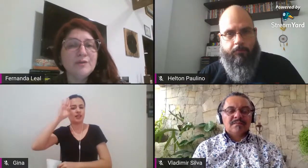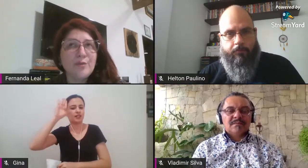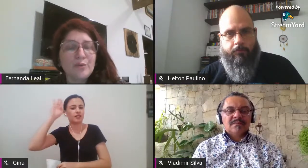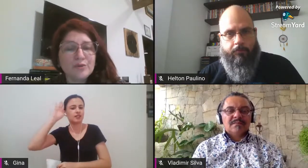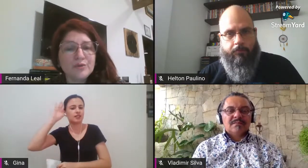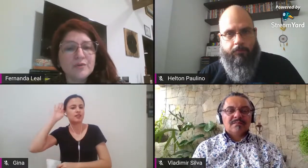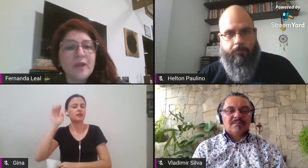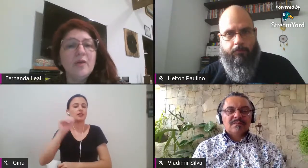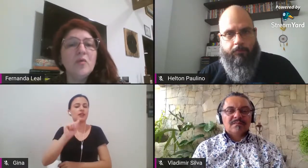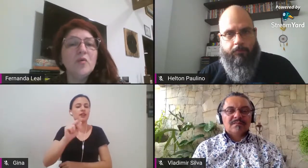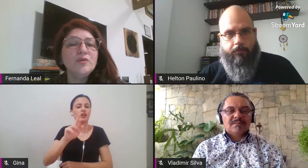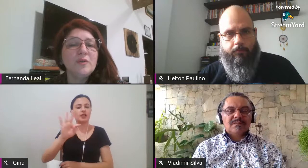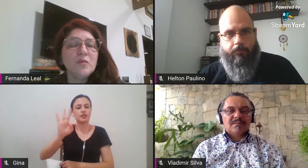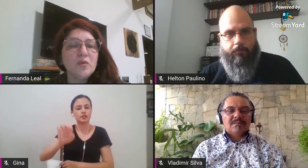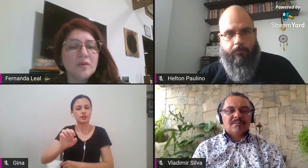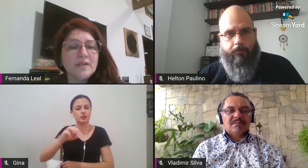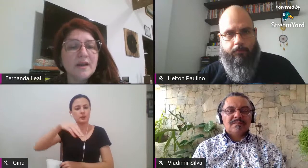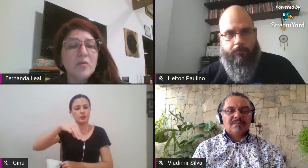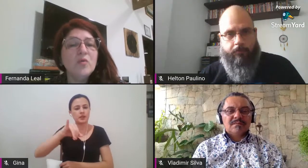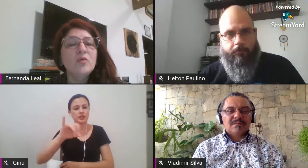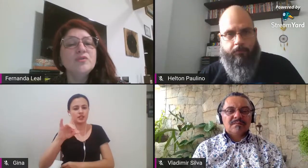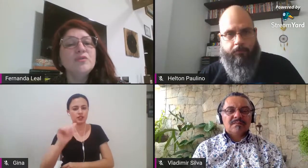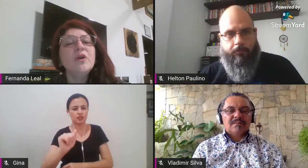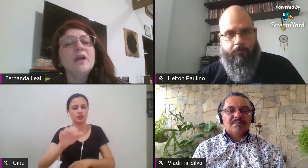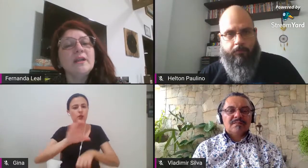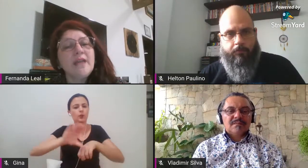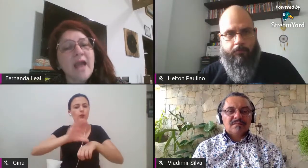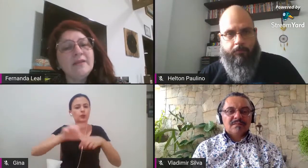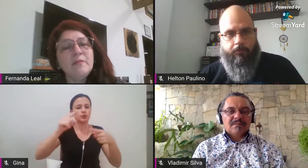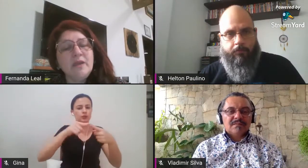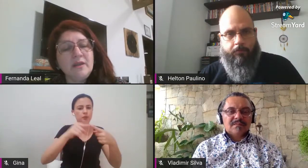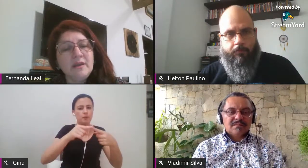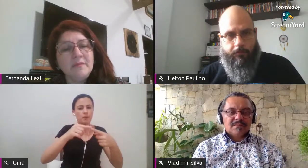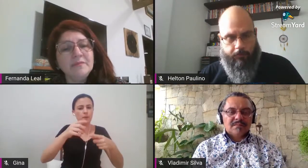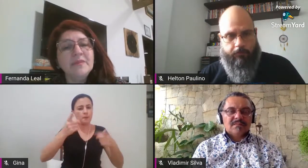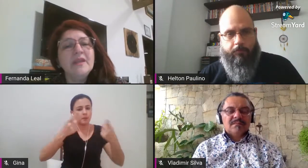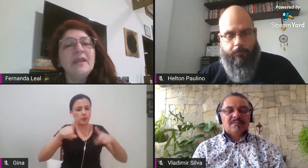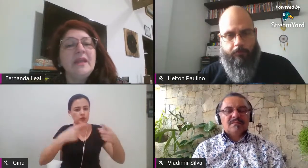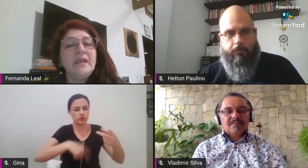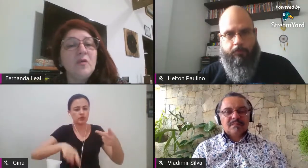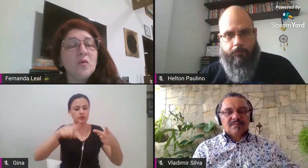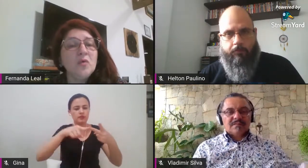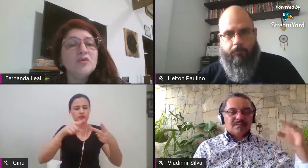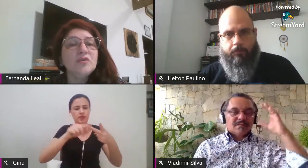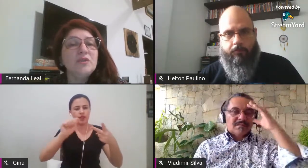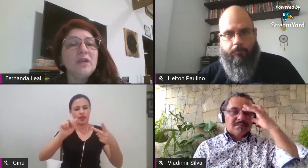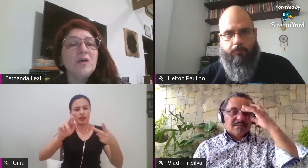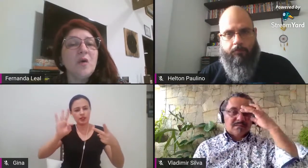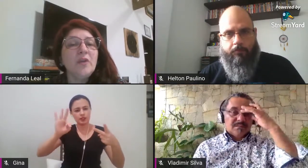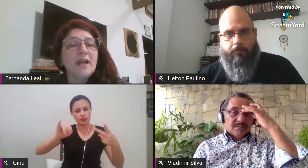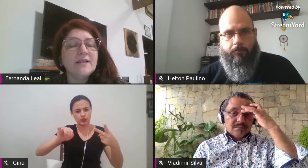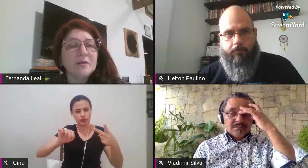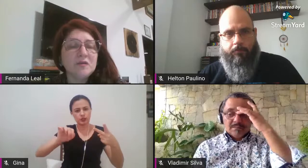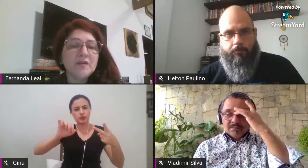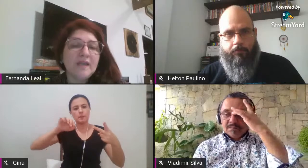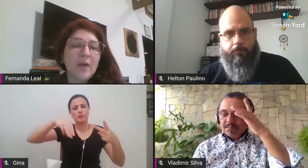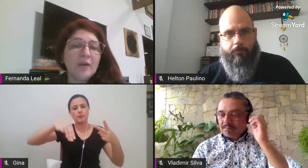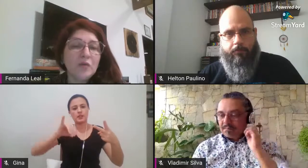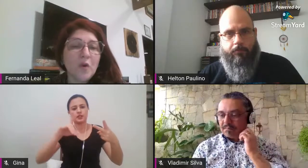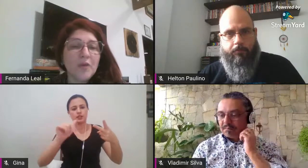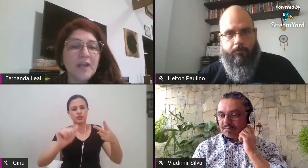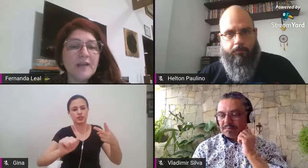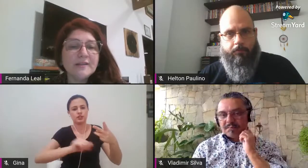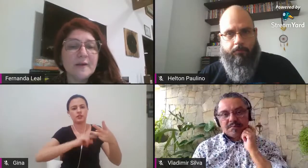momento três cursos, né? O curso de música, o curso de arte e mídia e o curso de comunicação